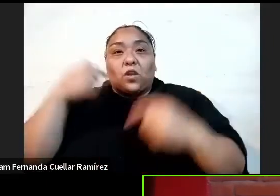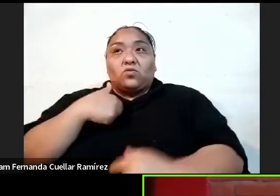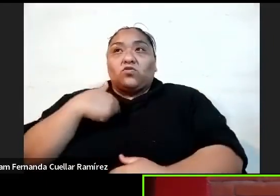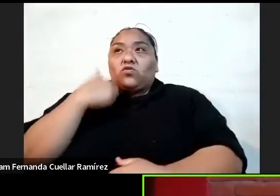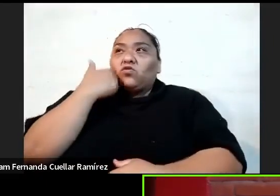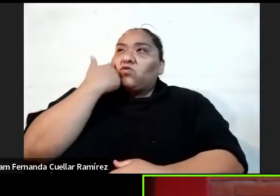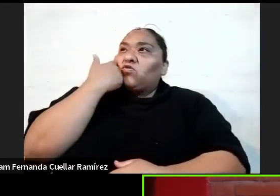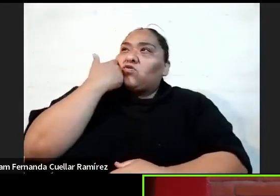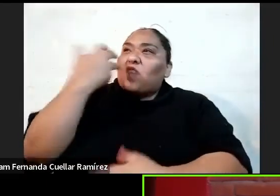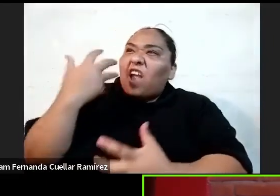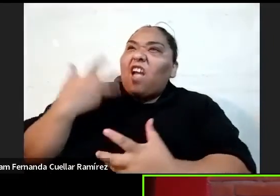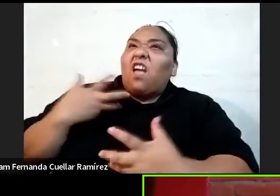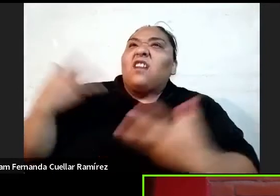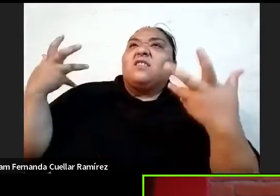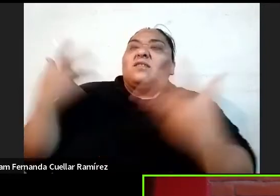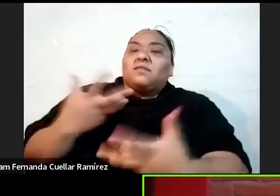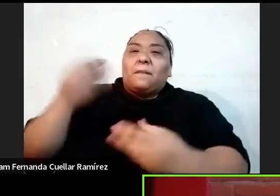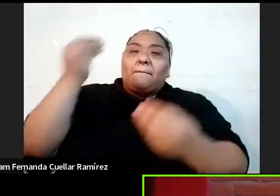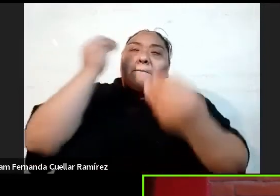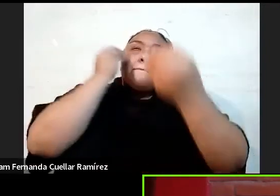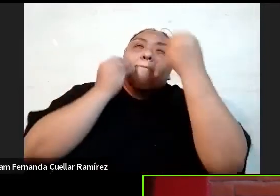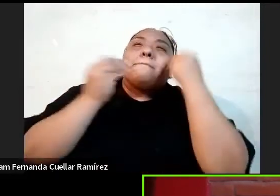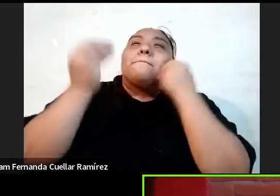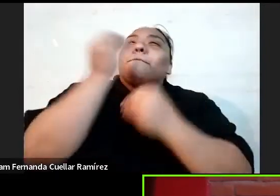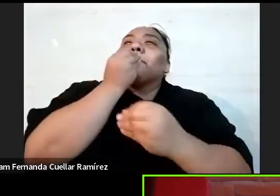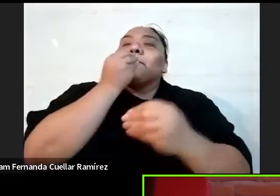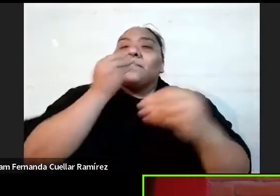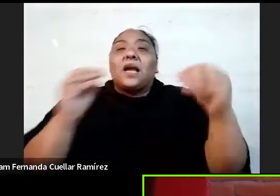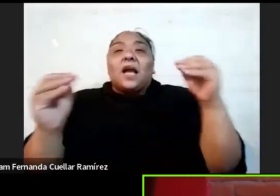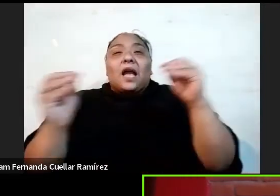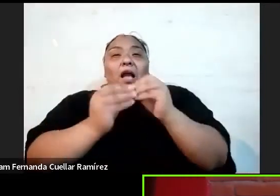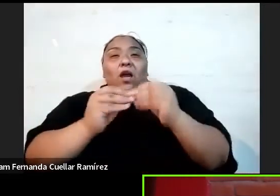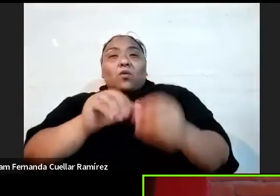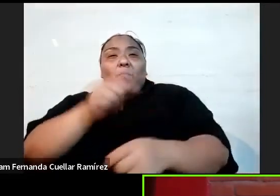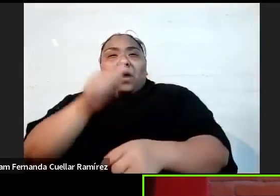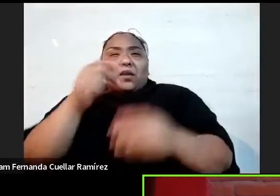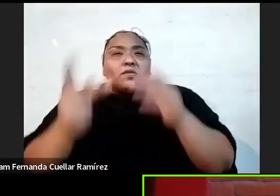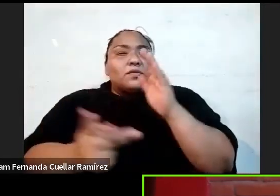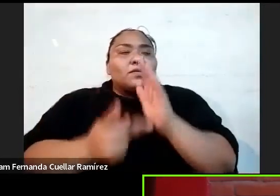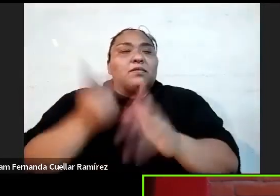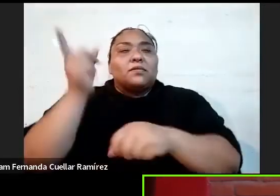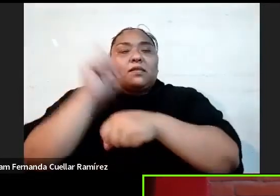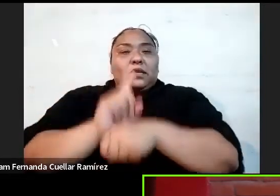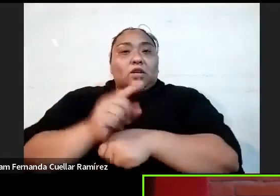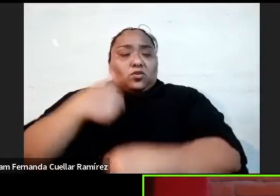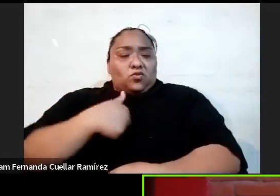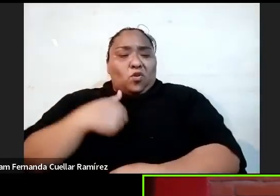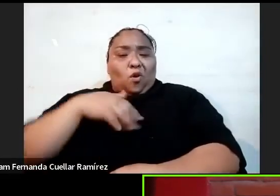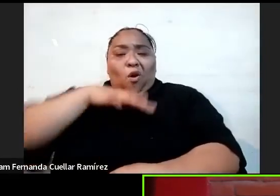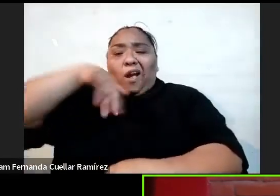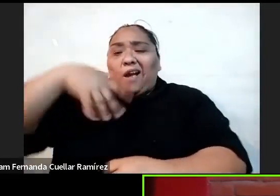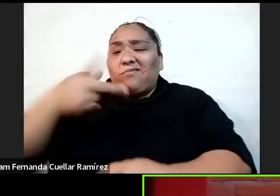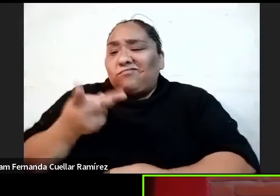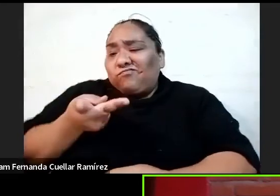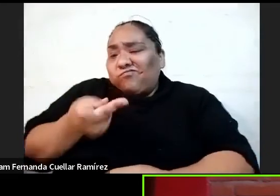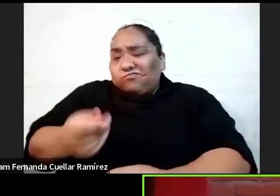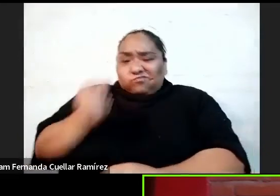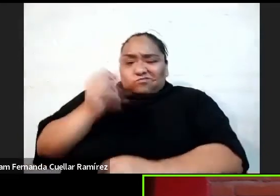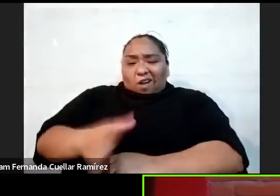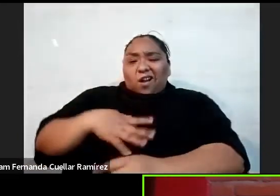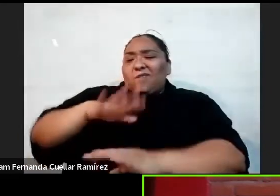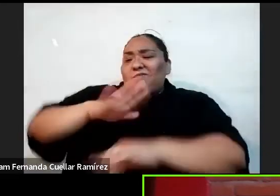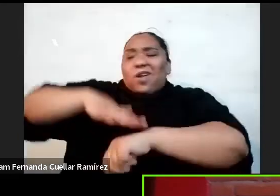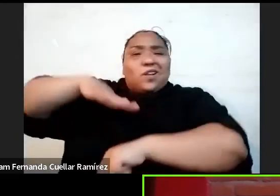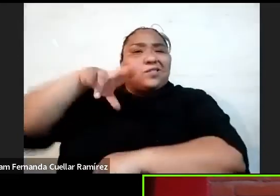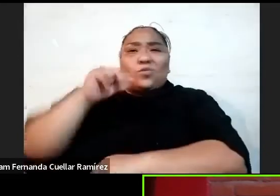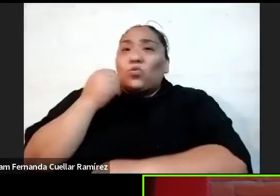de nuevo algún día. No busco ser la más perra, ni escribir a diario un poema.